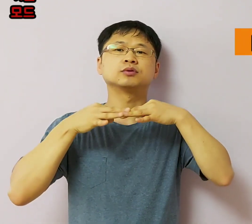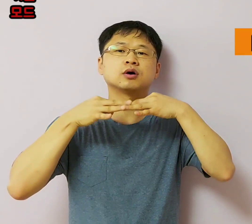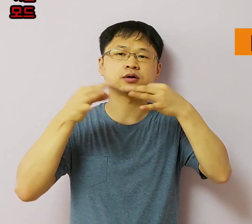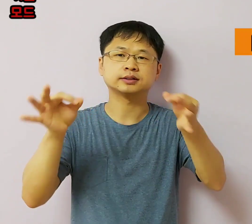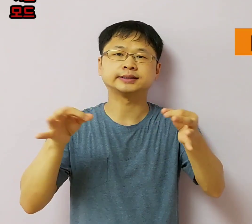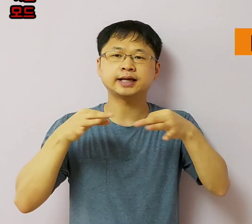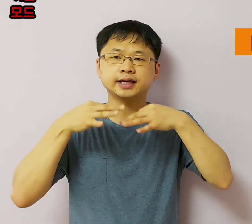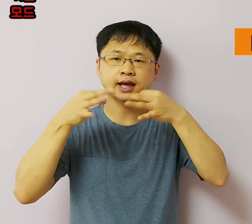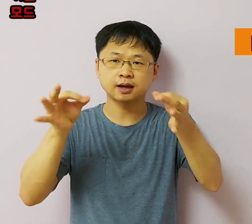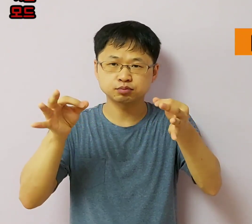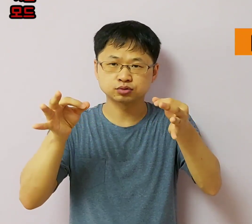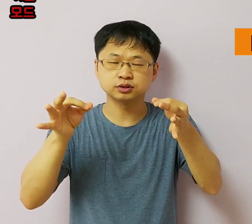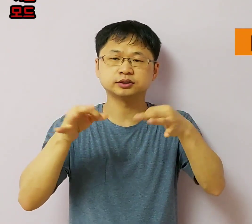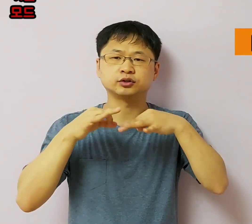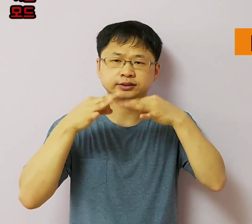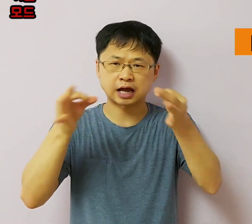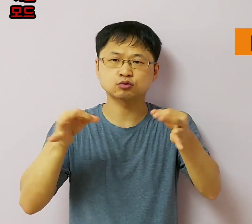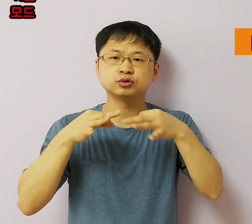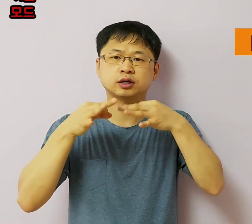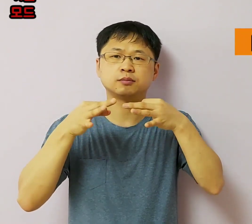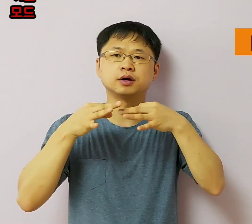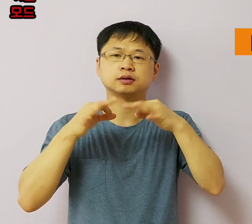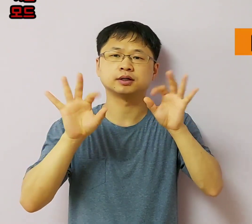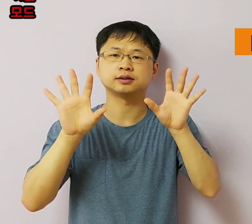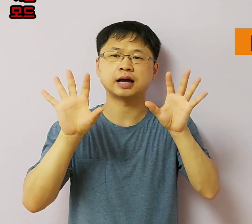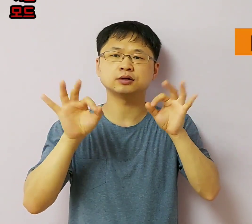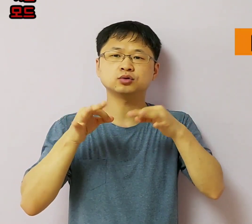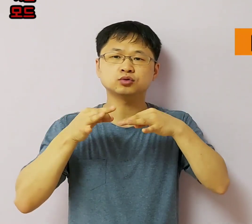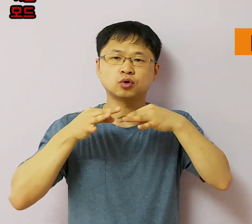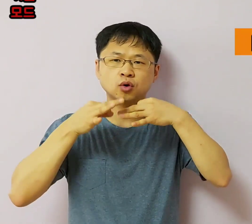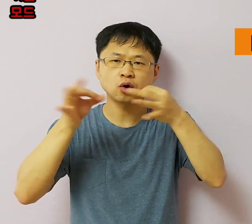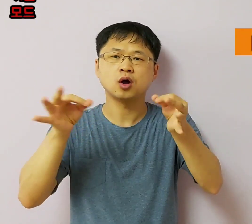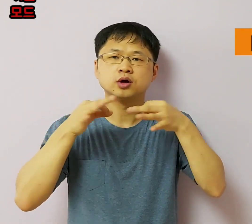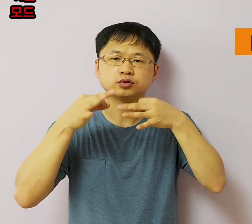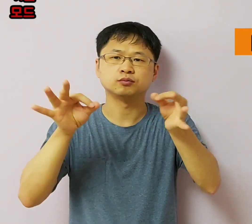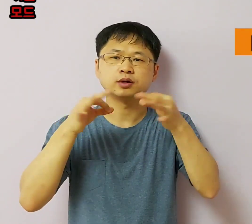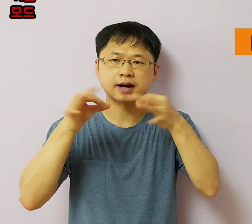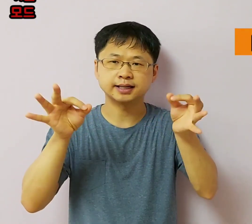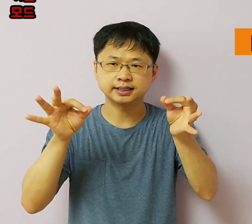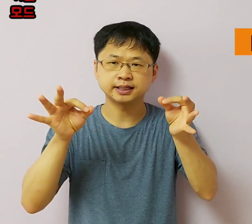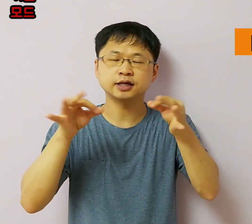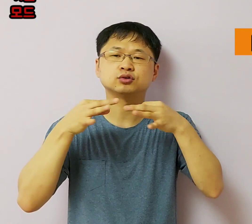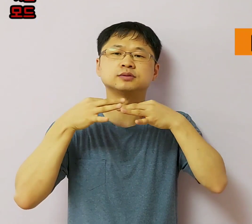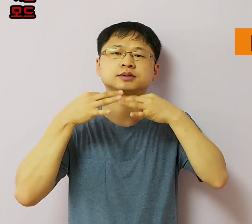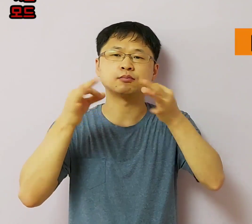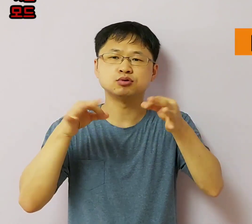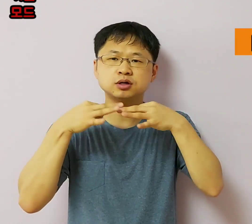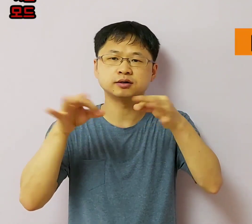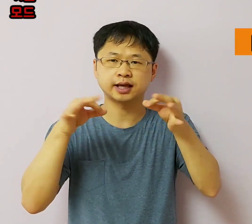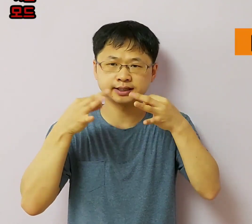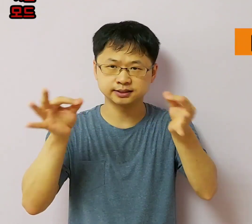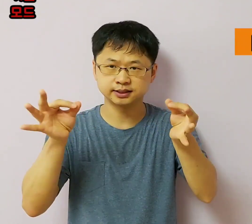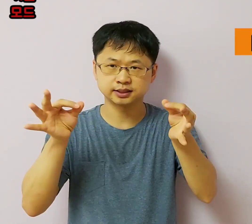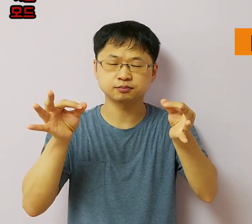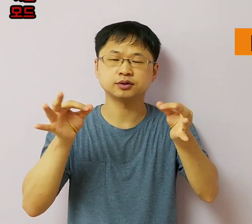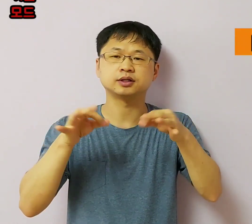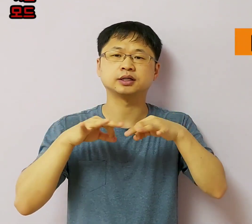더 세게 부르는 거죠. 자꾸 여러 번. 그래서 양손으로 좀 더 많이 해줬습니다. 불러대는 이런 표현이